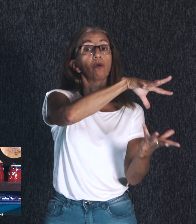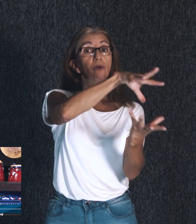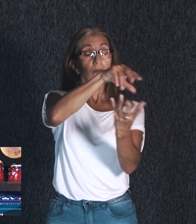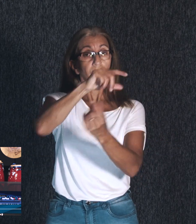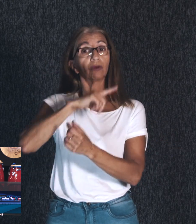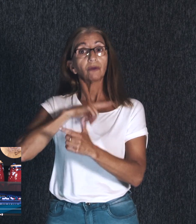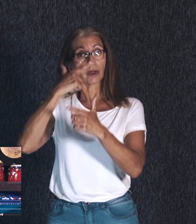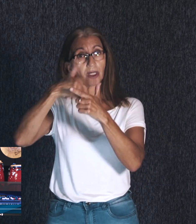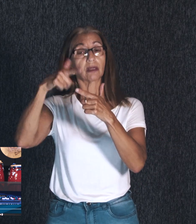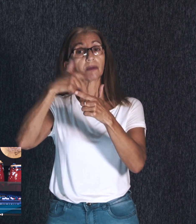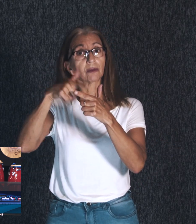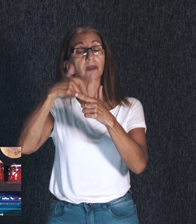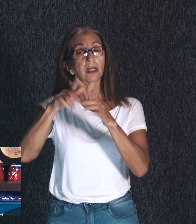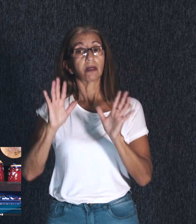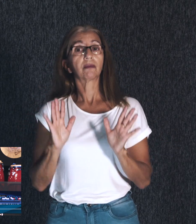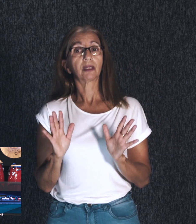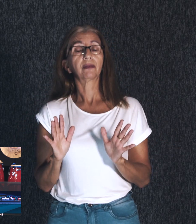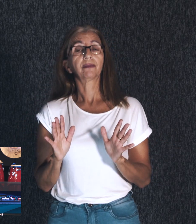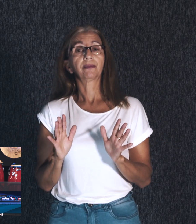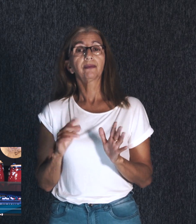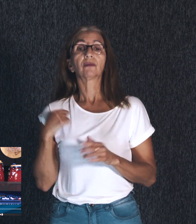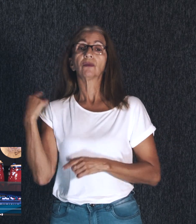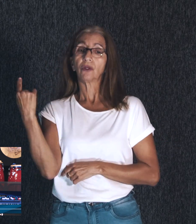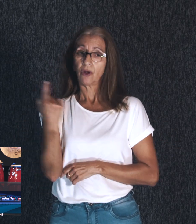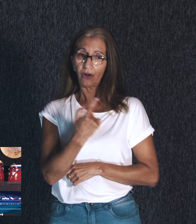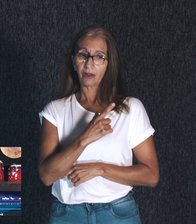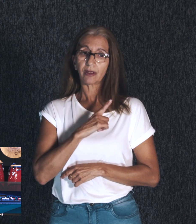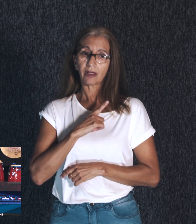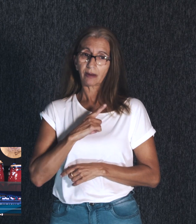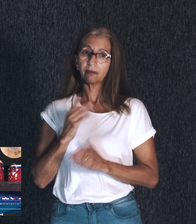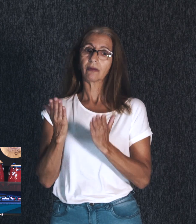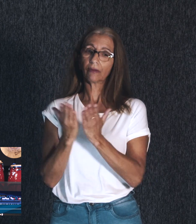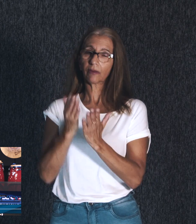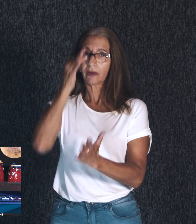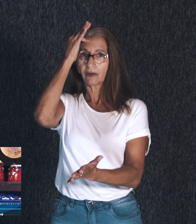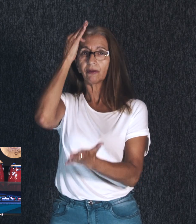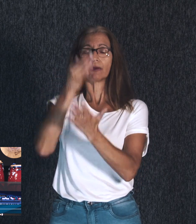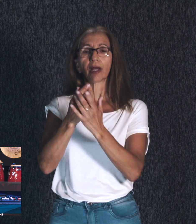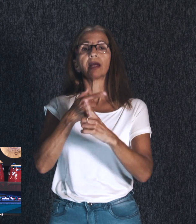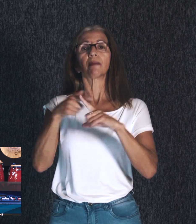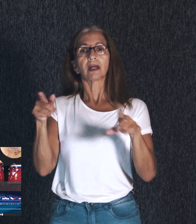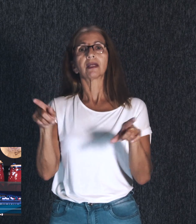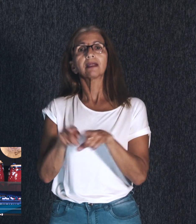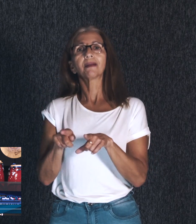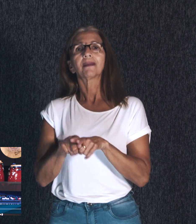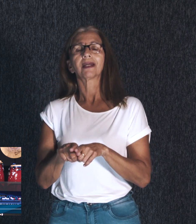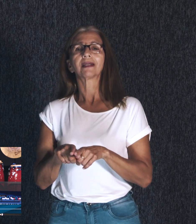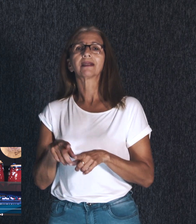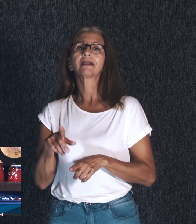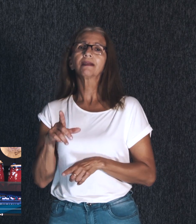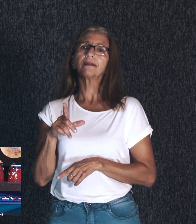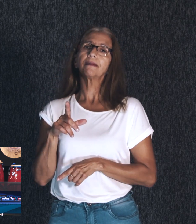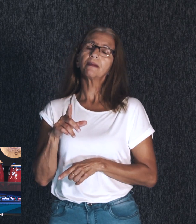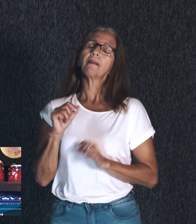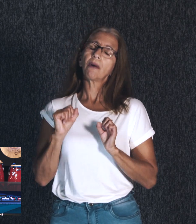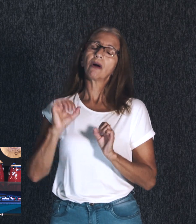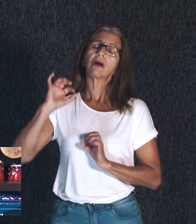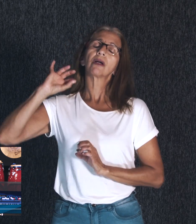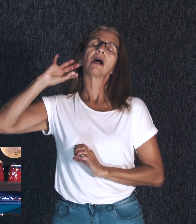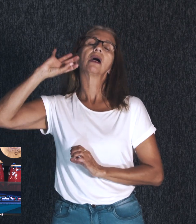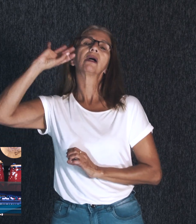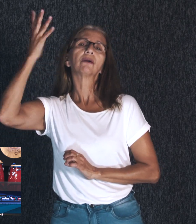injusto. Nós padecemos também, sofremos. Temos dificuldades,